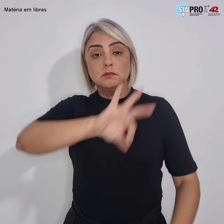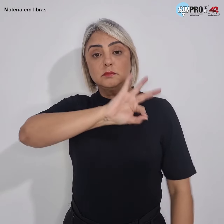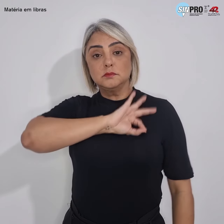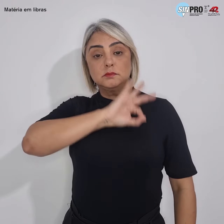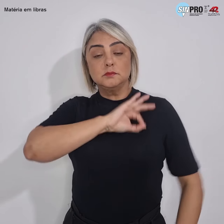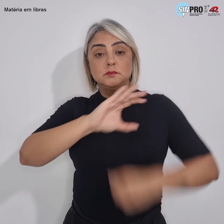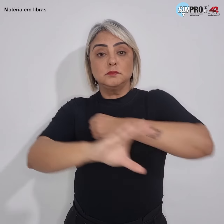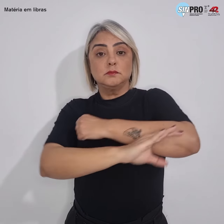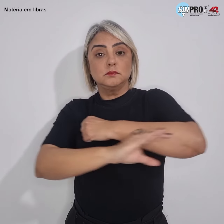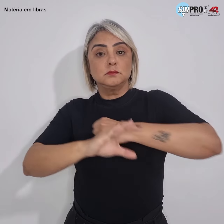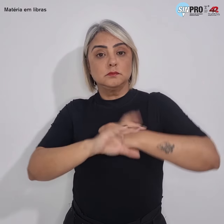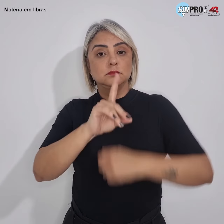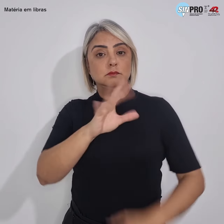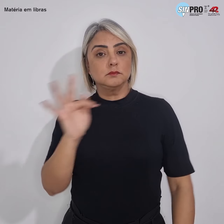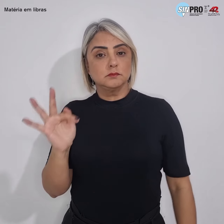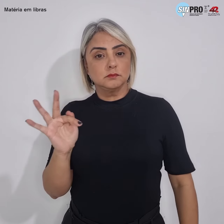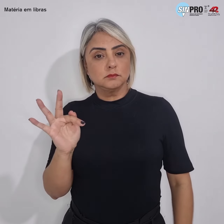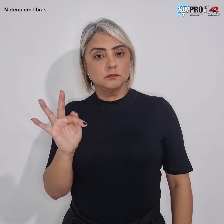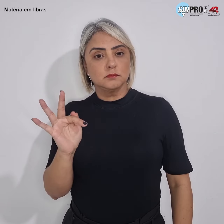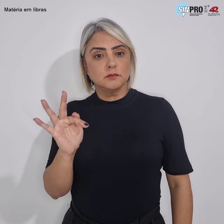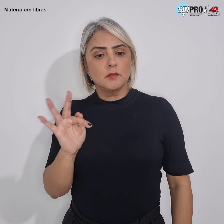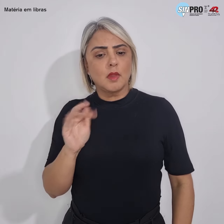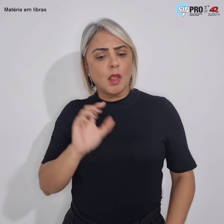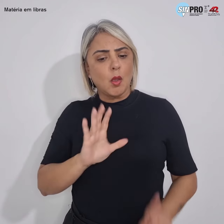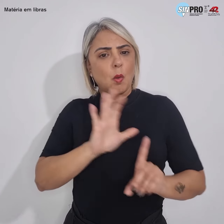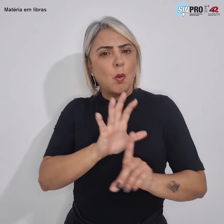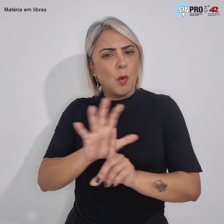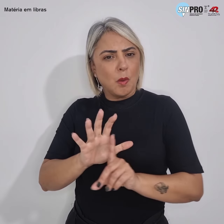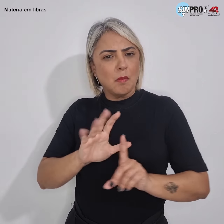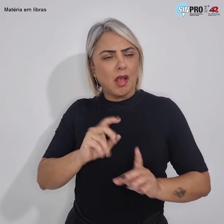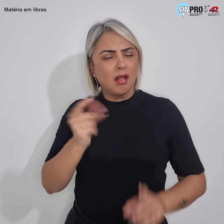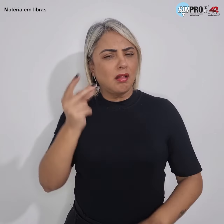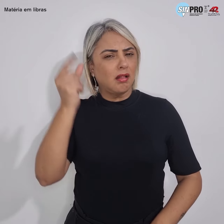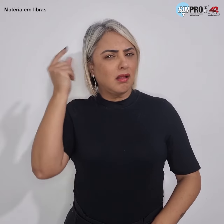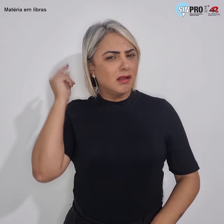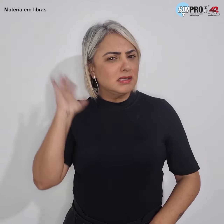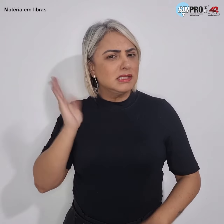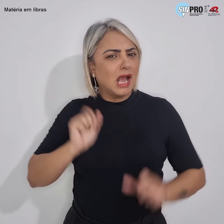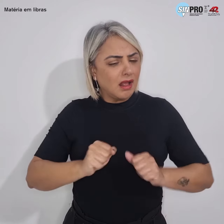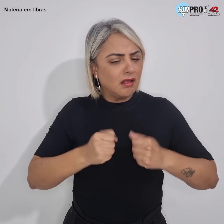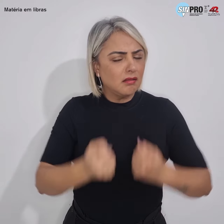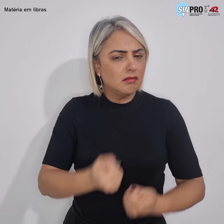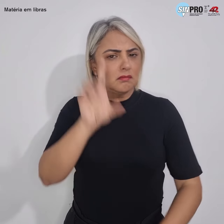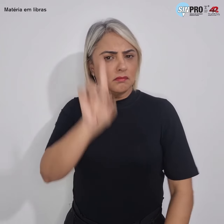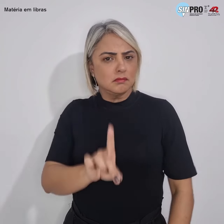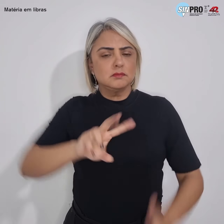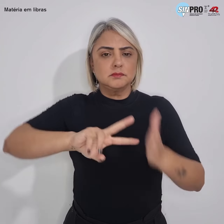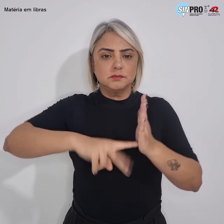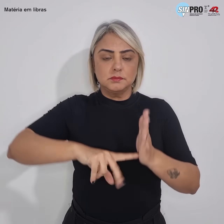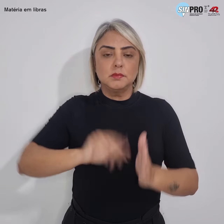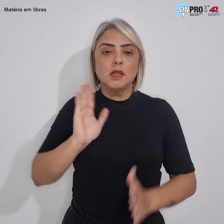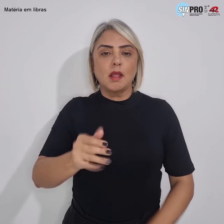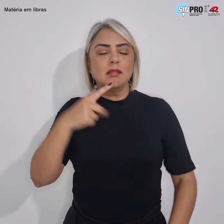à polícia civil do Distrito Federal. O combate a essa farsa é antiga. A diretoria do sindicato já